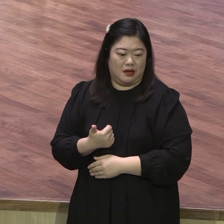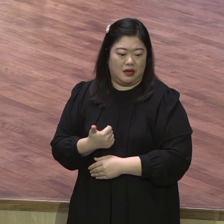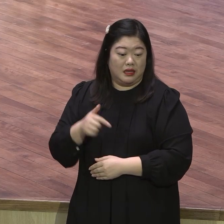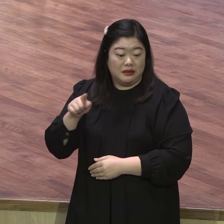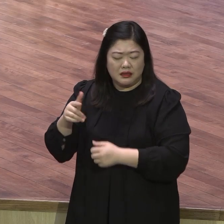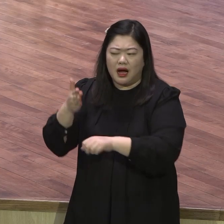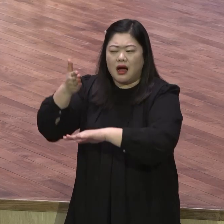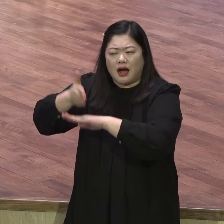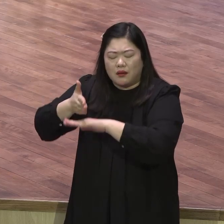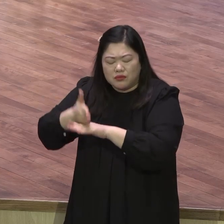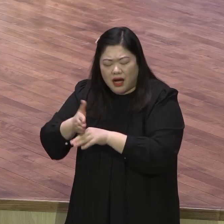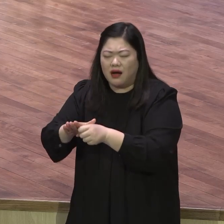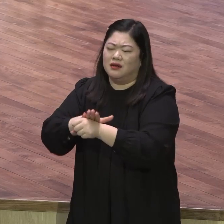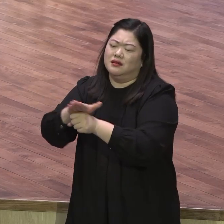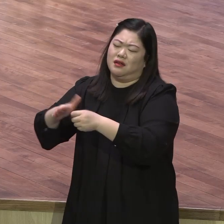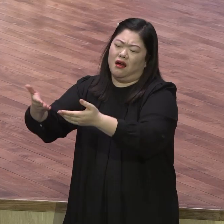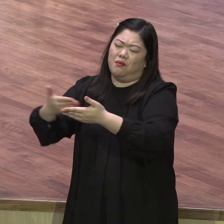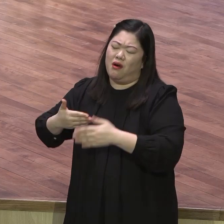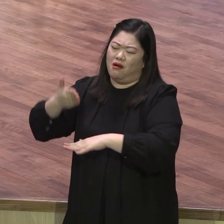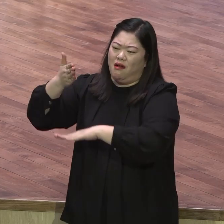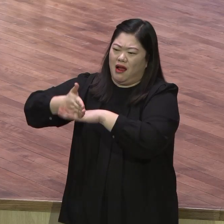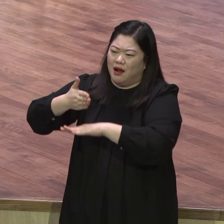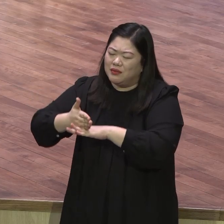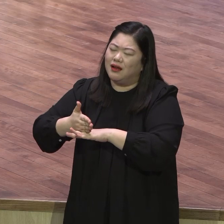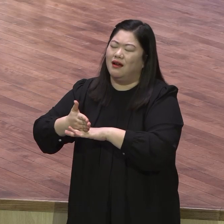너무 사랑을 많이 받았기 때문에